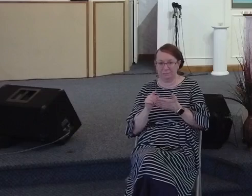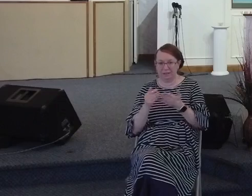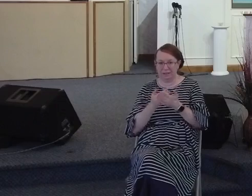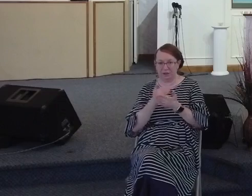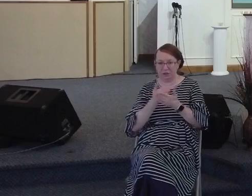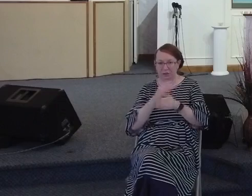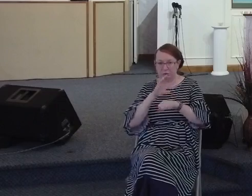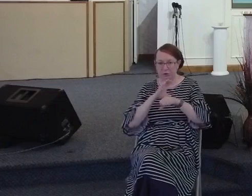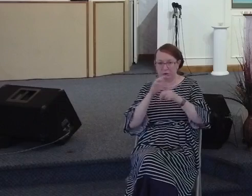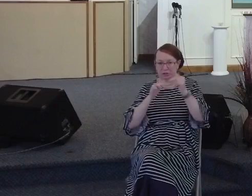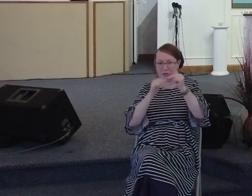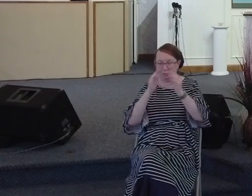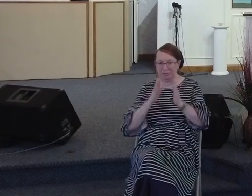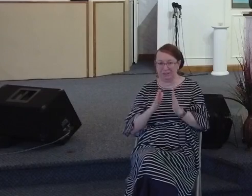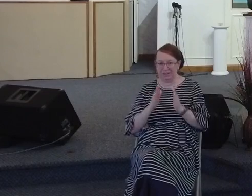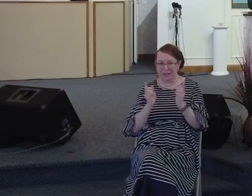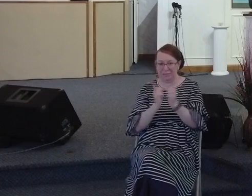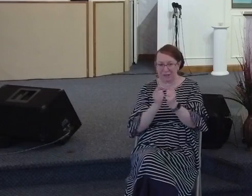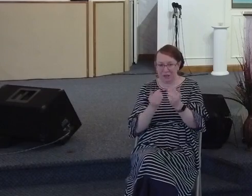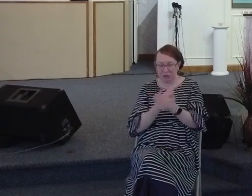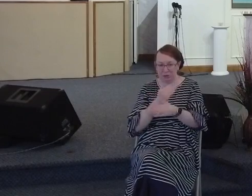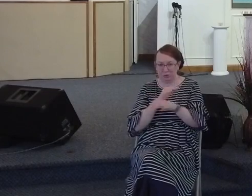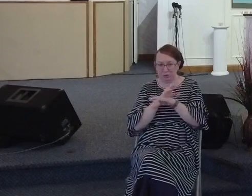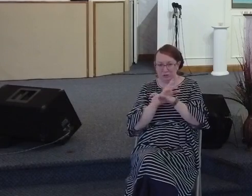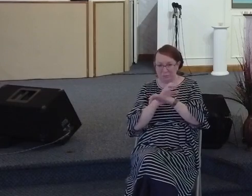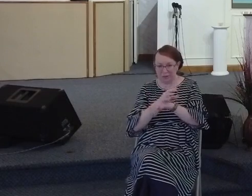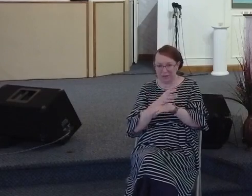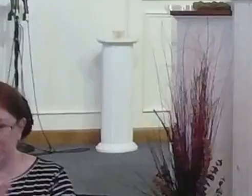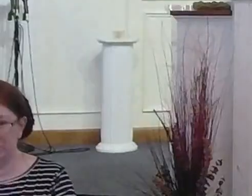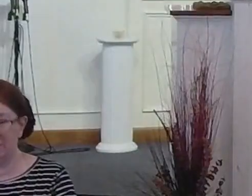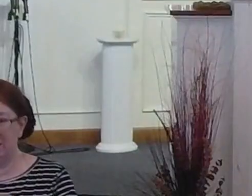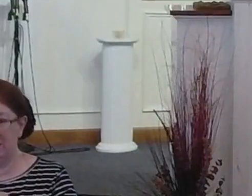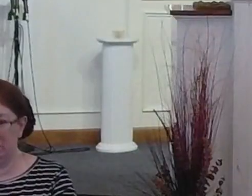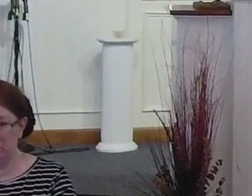retuercen. Hizo los bichos, las moscas, las águilas,